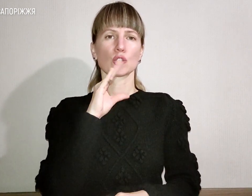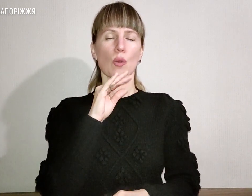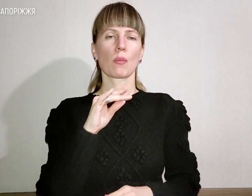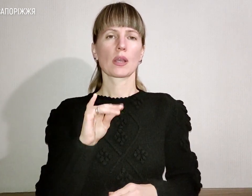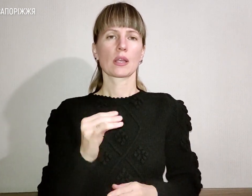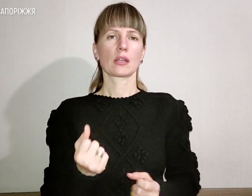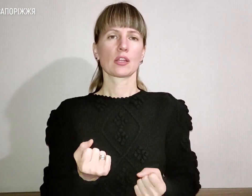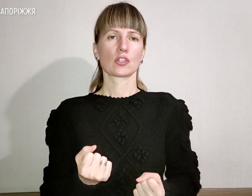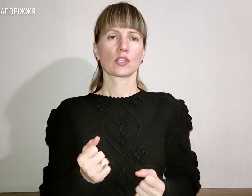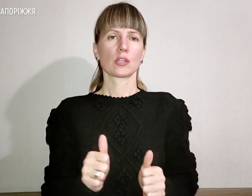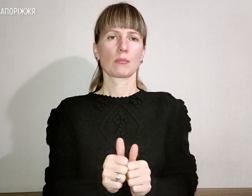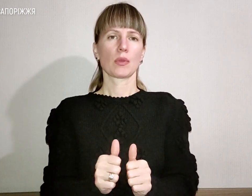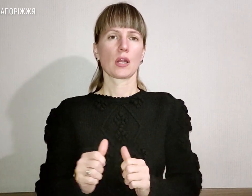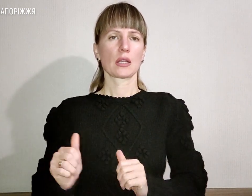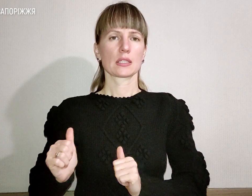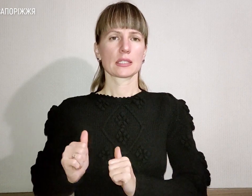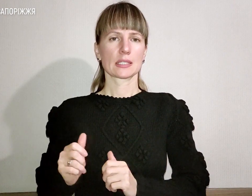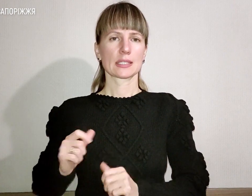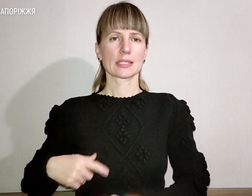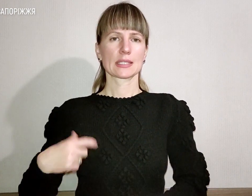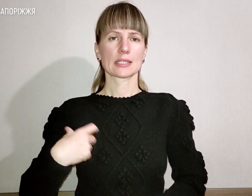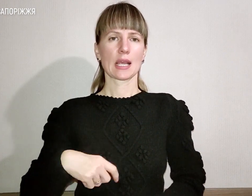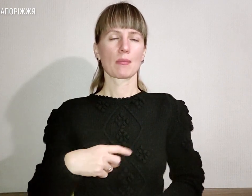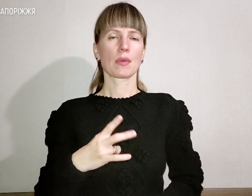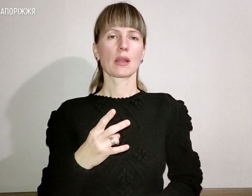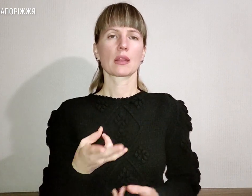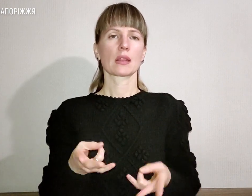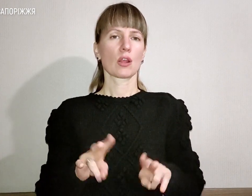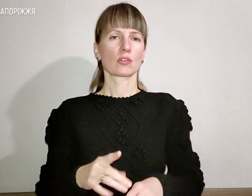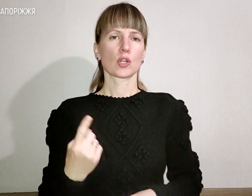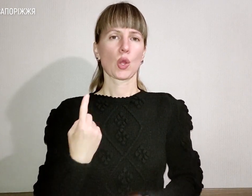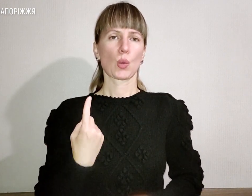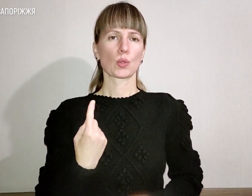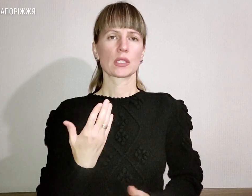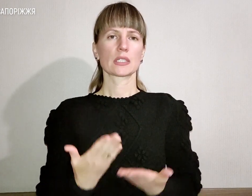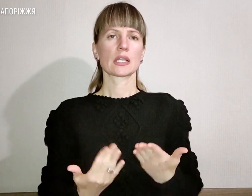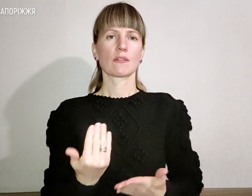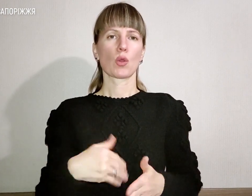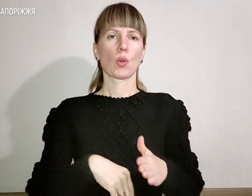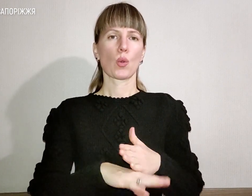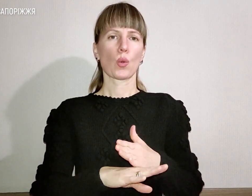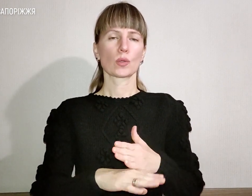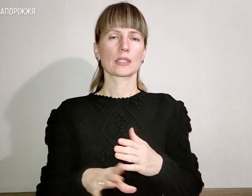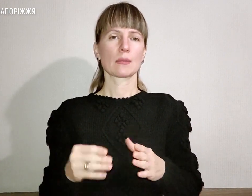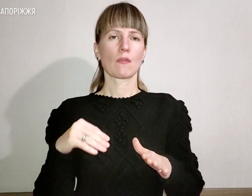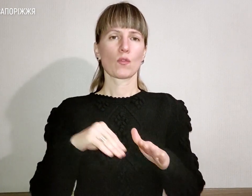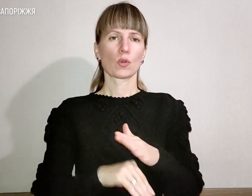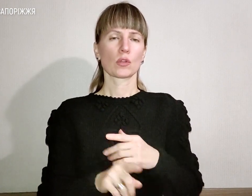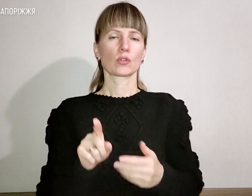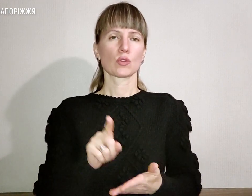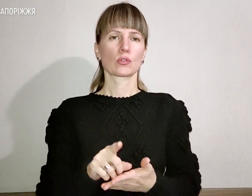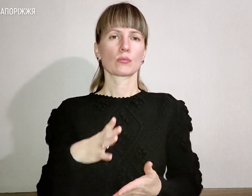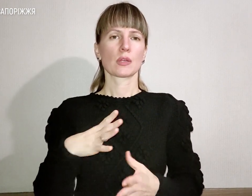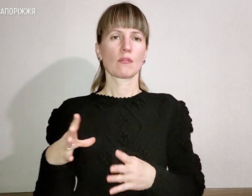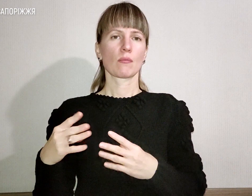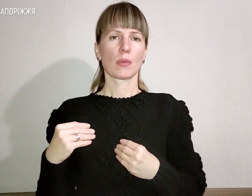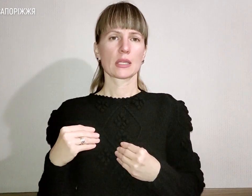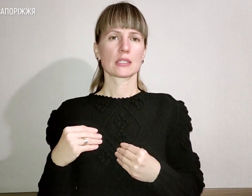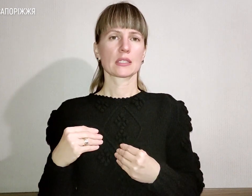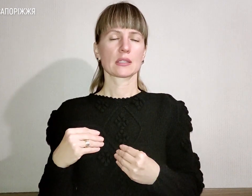тримайте її біля себе. В жодному разі не залишайте їх наодинці. Якщо вийдете з ними в укриття, вони обов'язково мають бути за амуніцією. Для